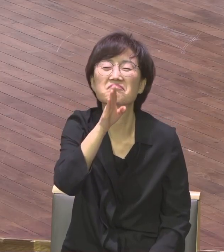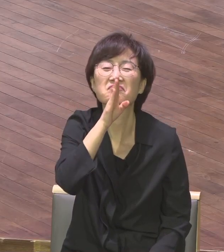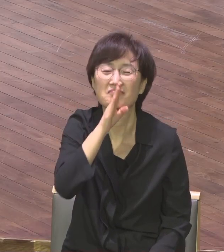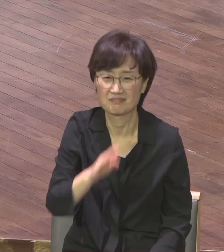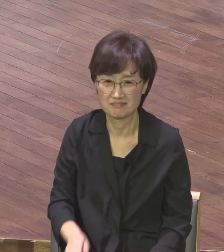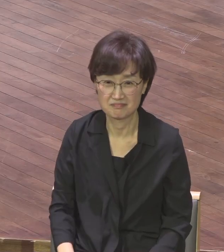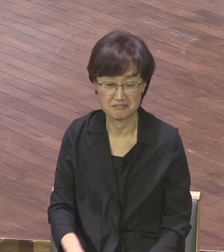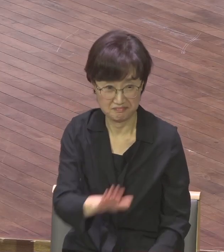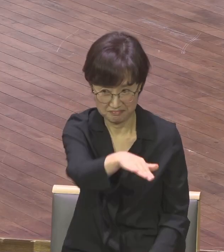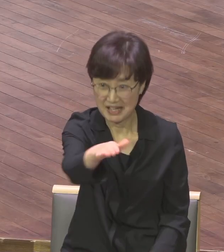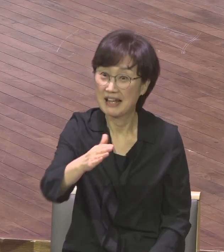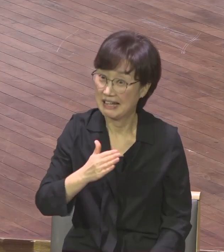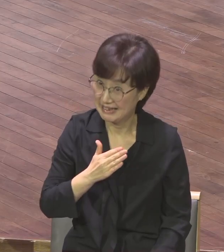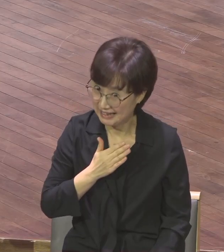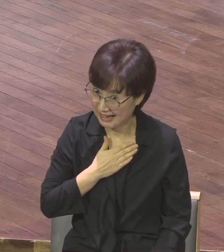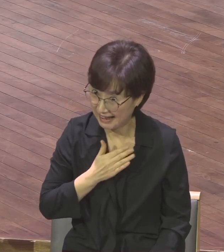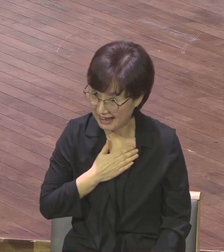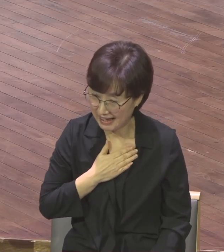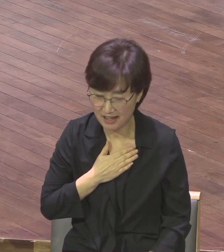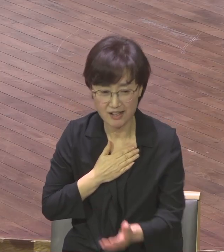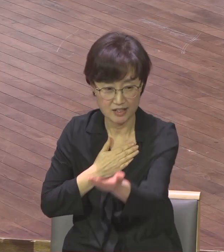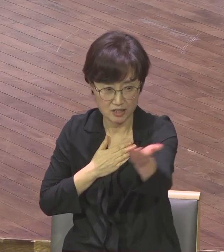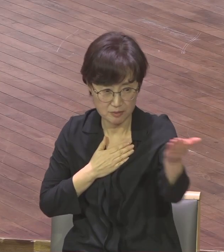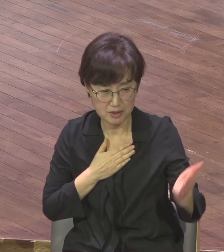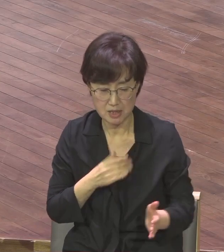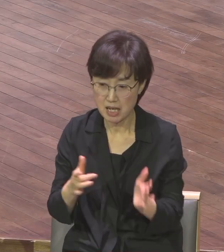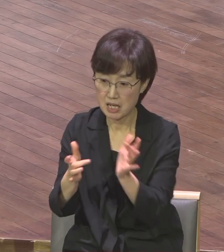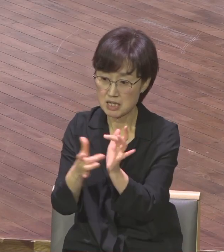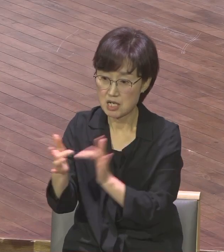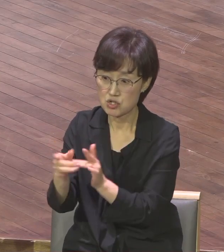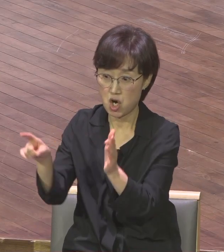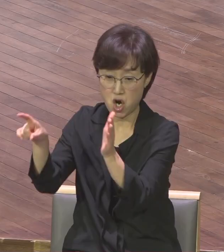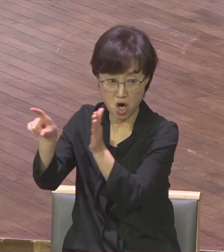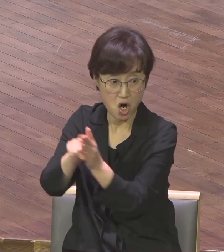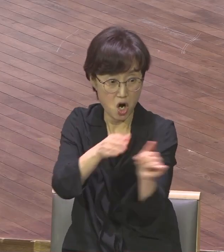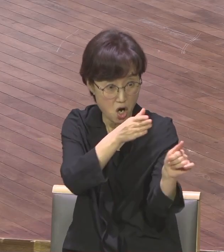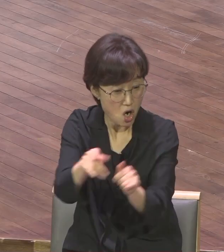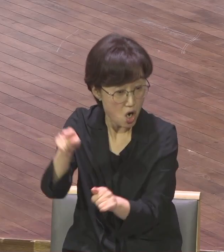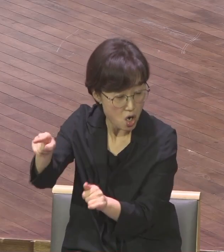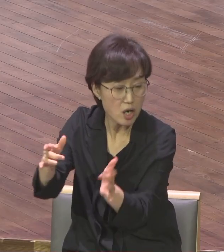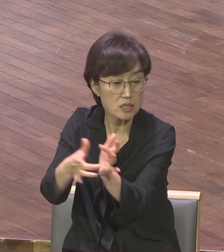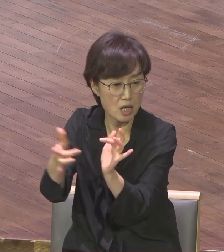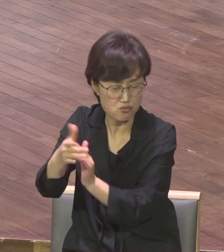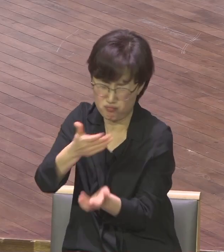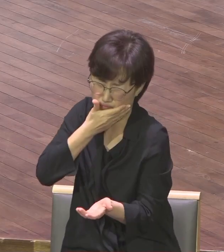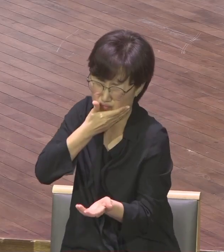여러분 내가 여러분에게 믿으라는 예수가 바로 떡대가리입니다.